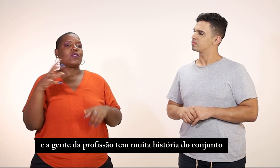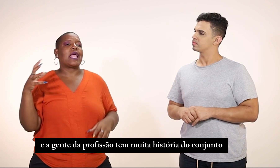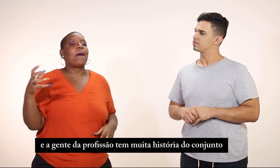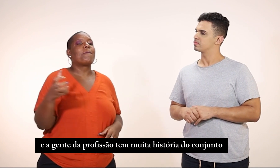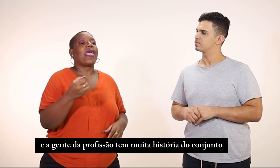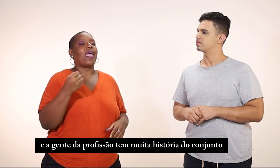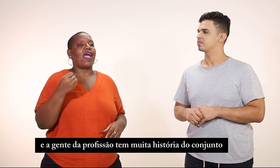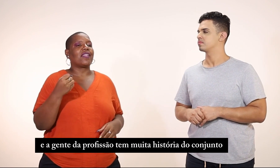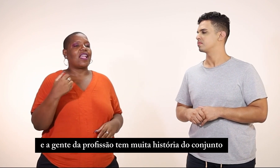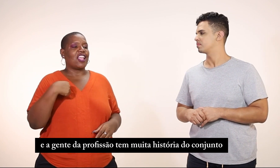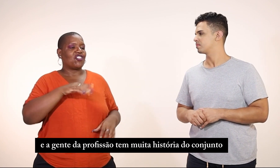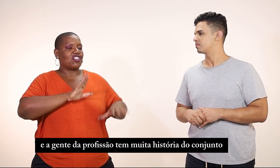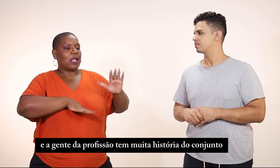percussão tem muita história do conjunto, né?